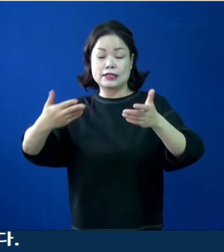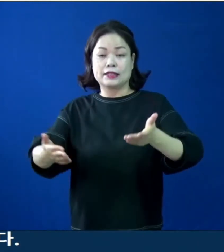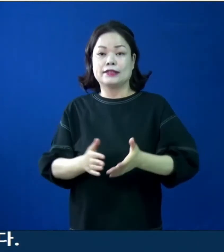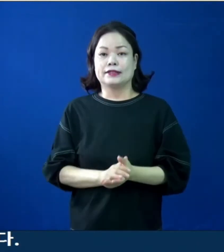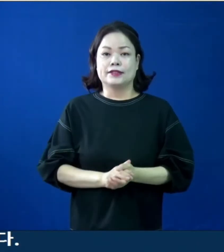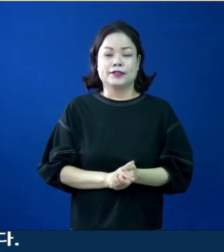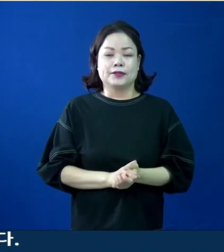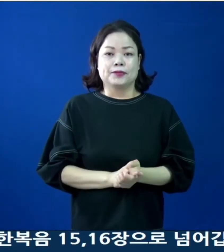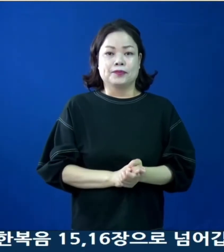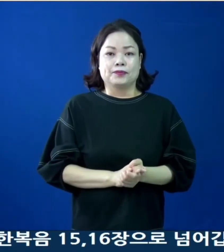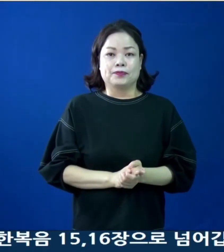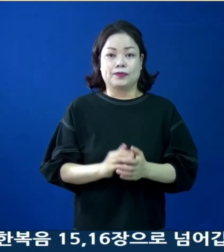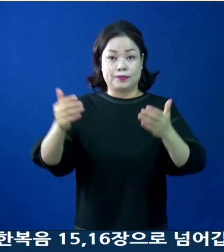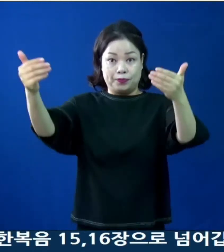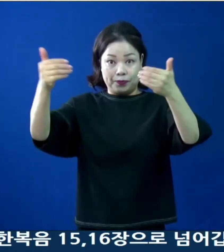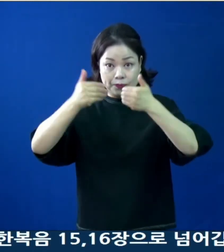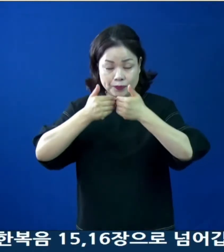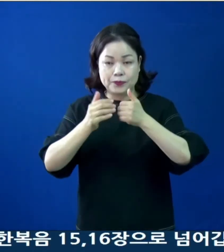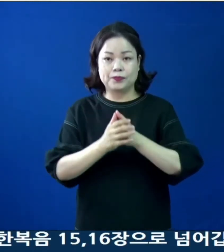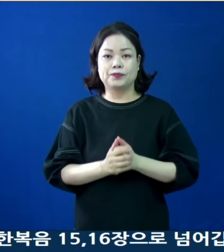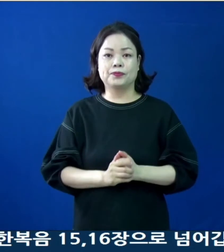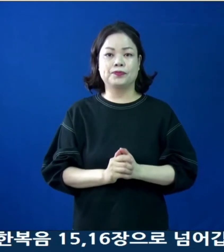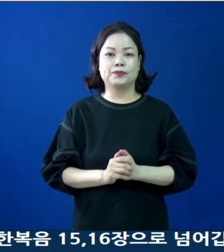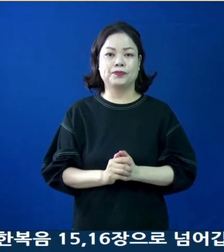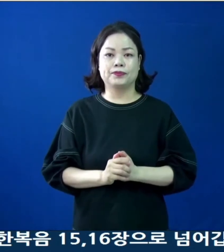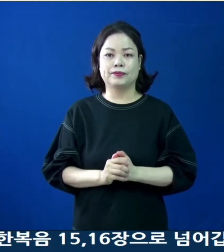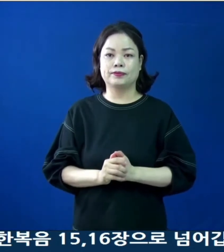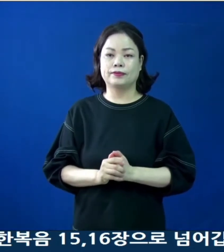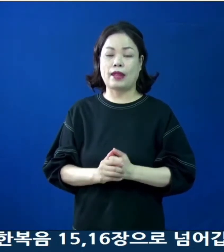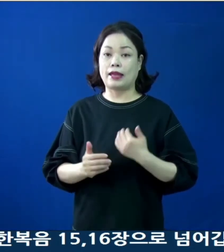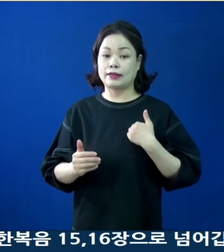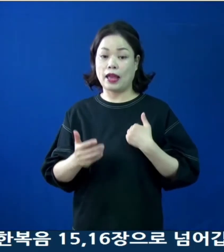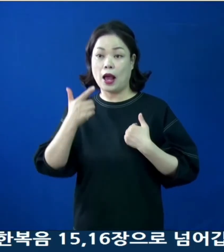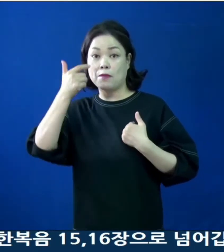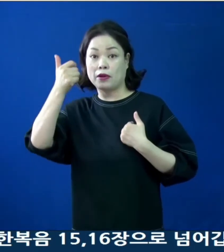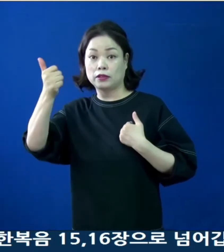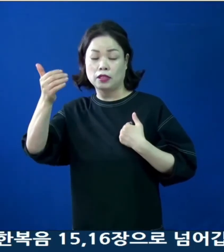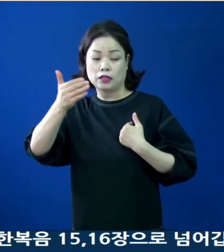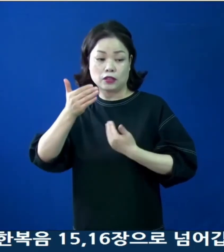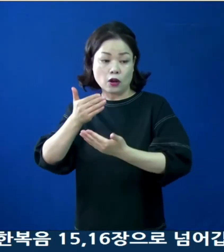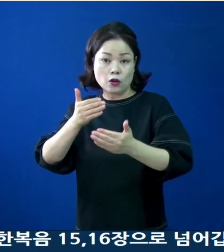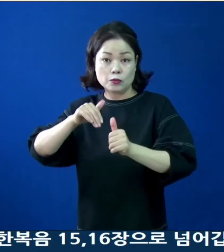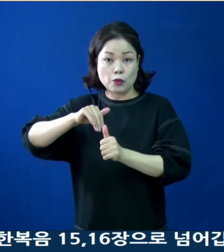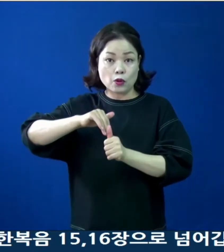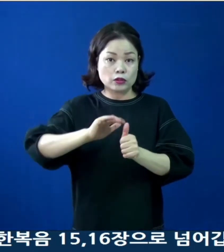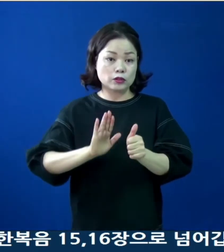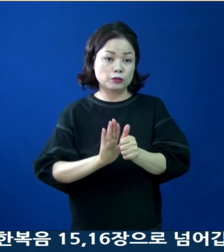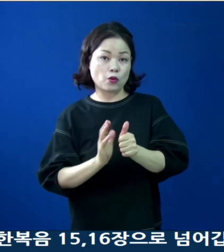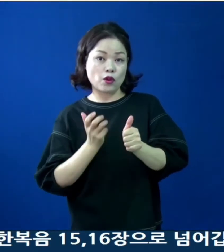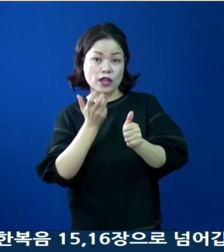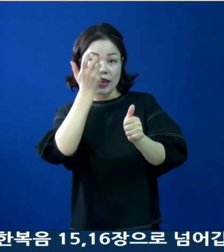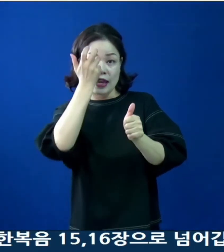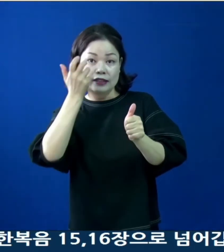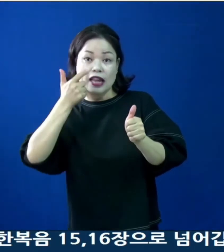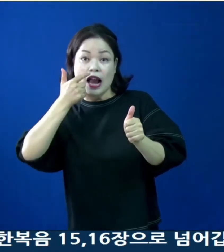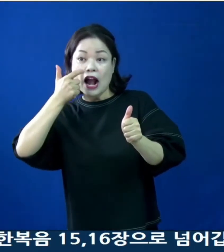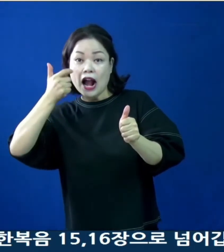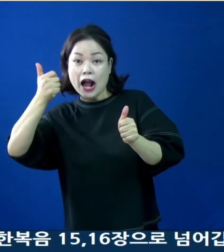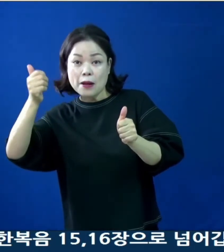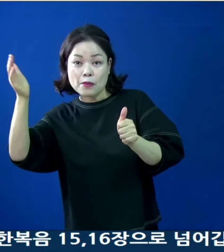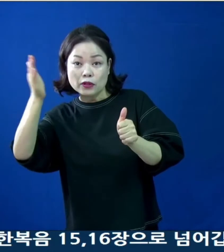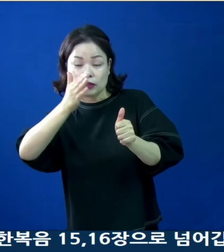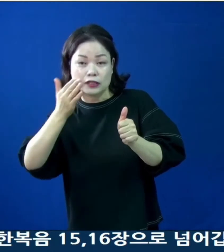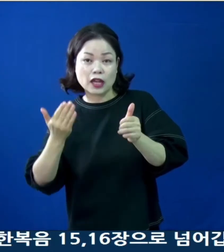보십시오. 요한복음 15장 26절입니다. 내가 아버지께로부터 너희에게 보낼 보혜사 곧